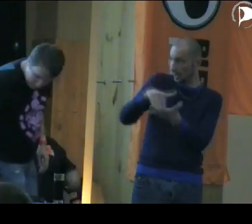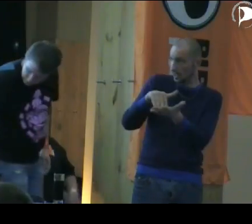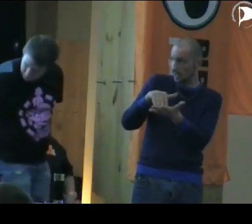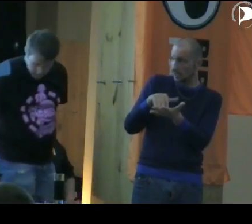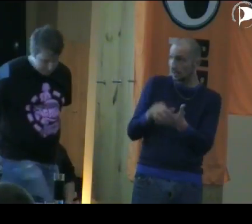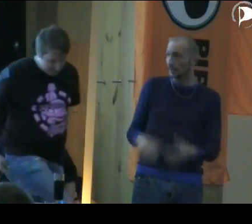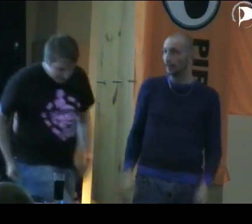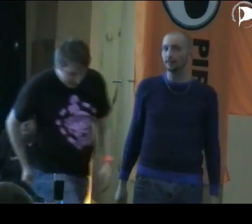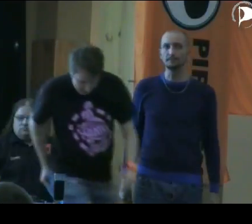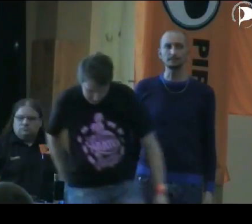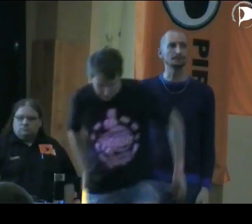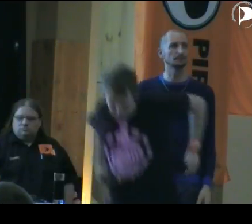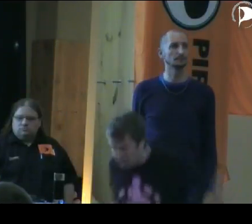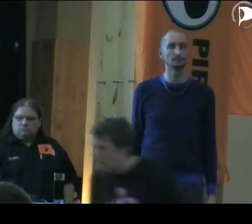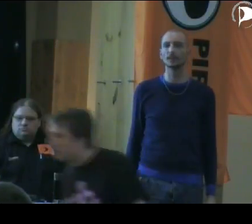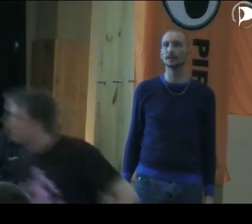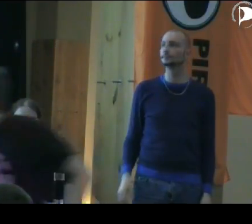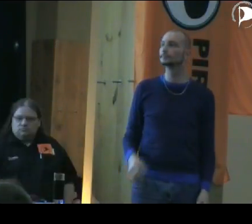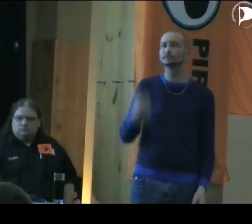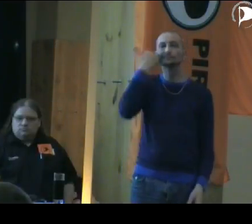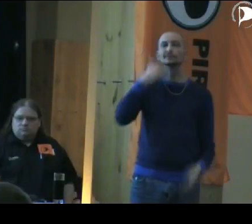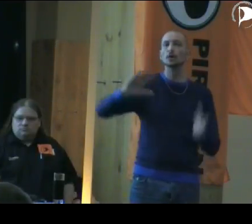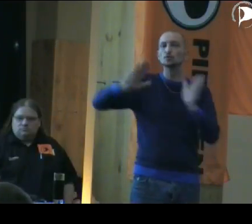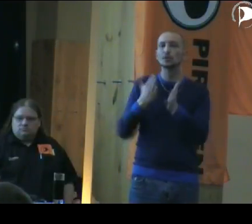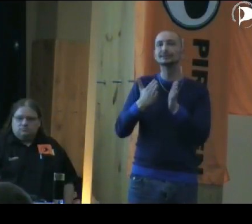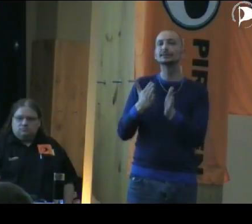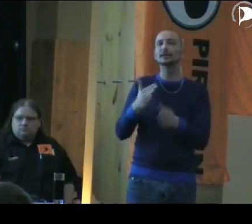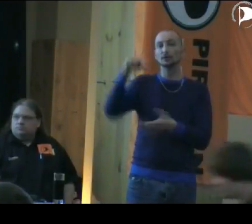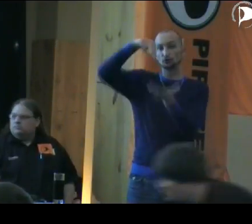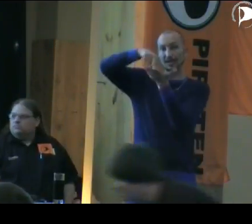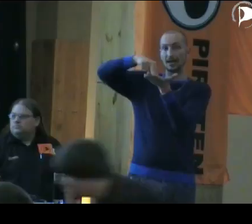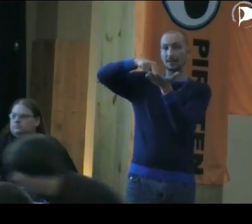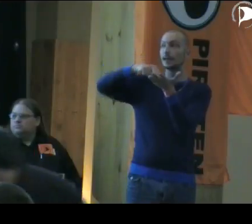wenn du so verhalten dass die kurzen stellen welche arbeiten